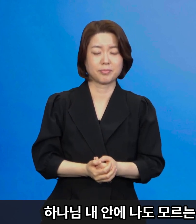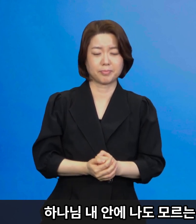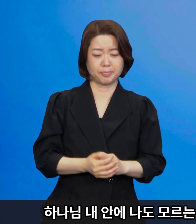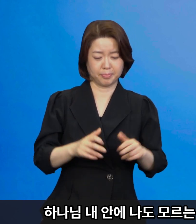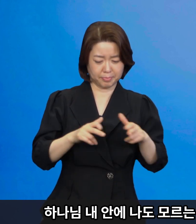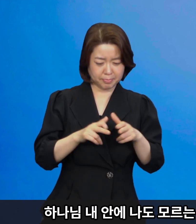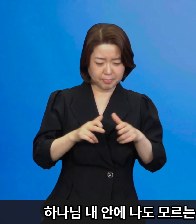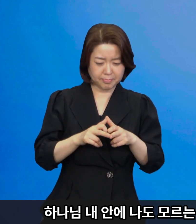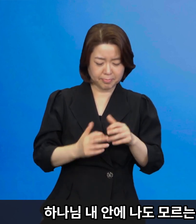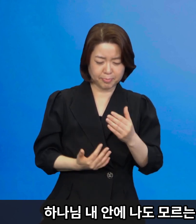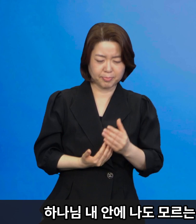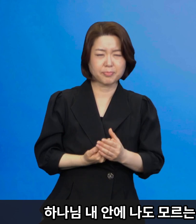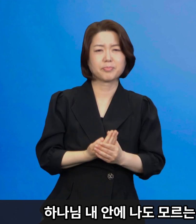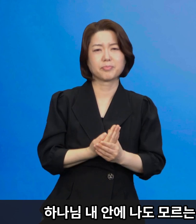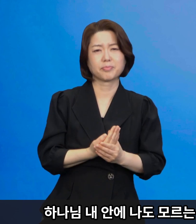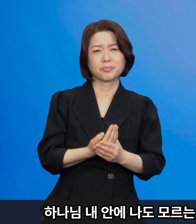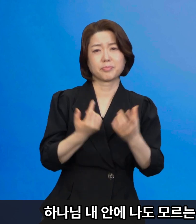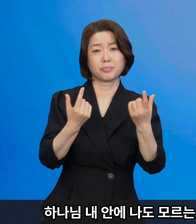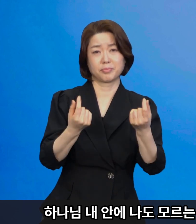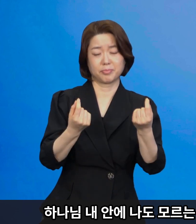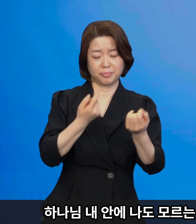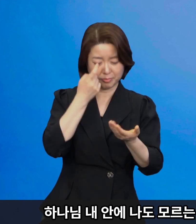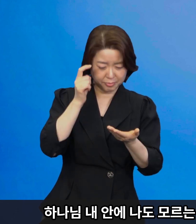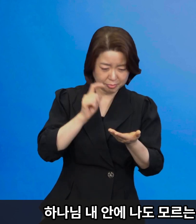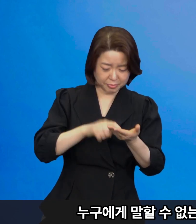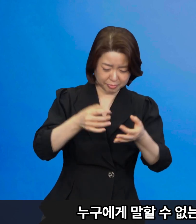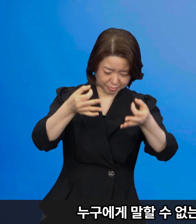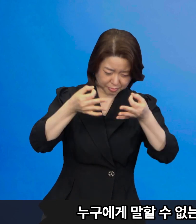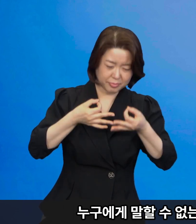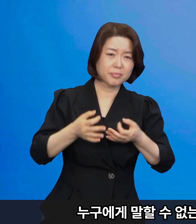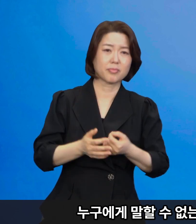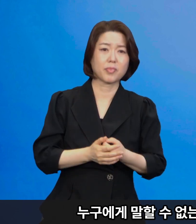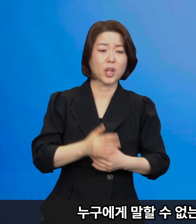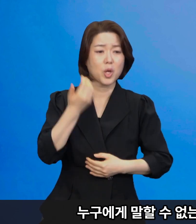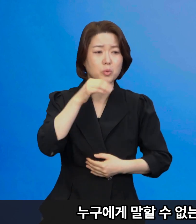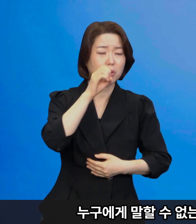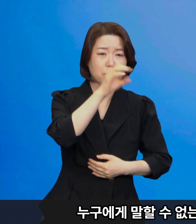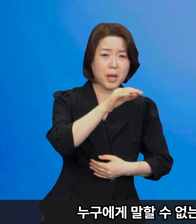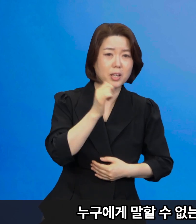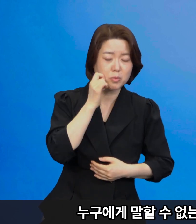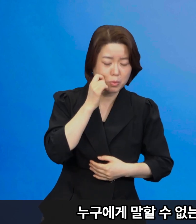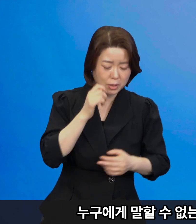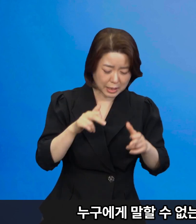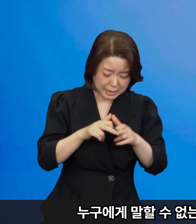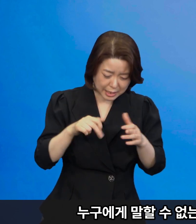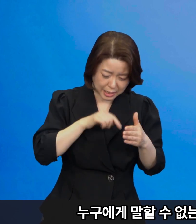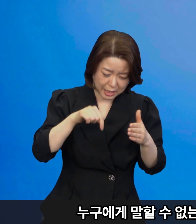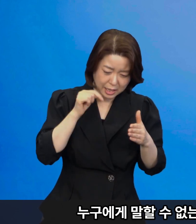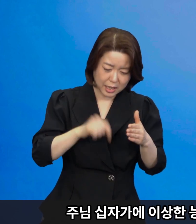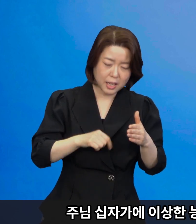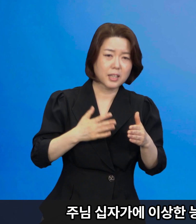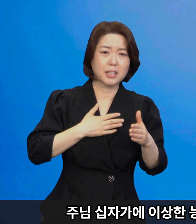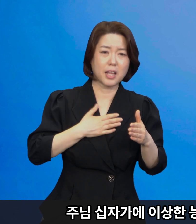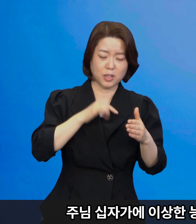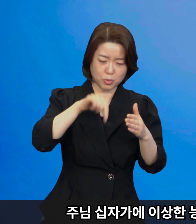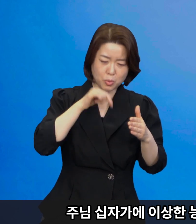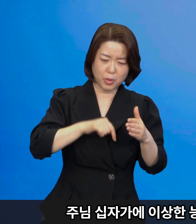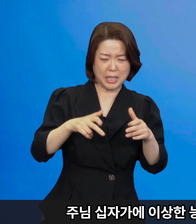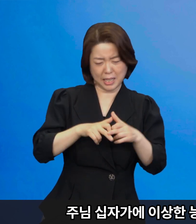장애가 있음을 발견합니다. 그 누구에게 말할 수 없는 장애가 내 안에도 있습니다.